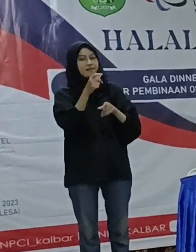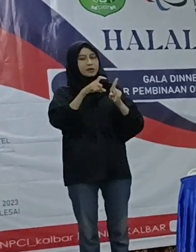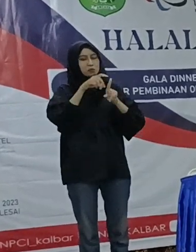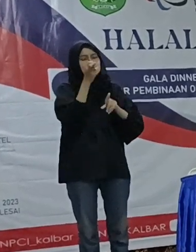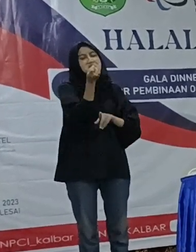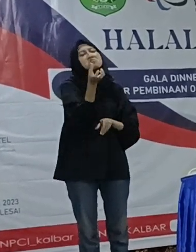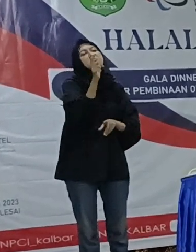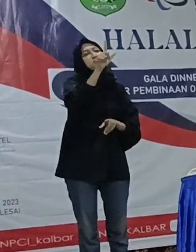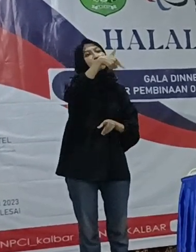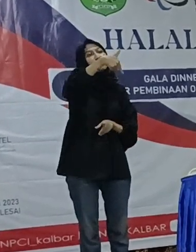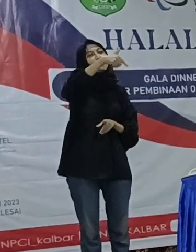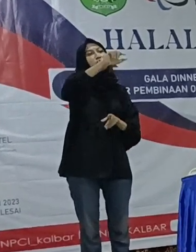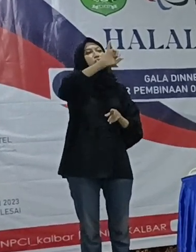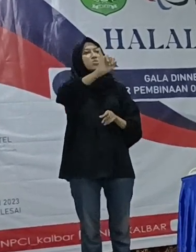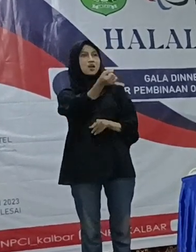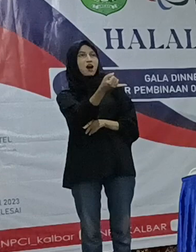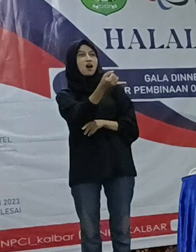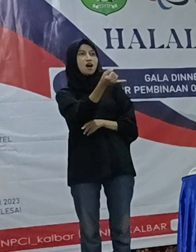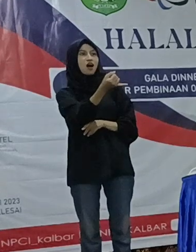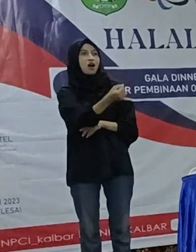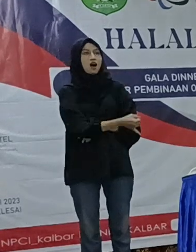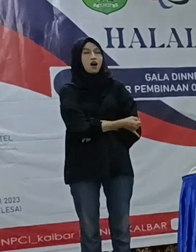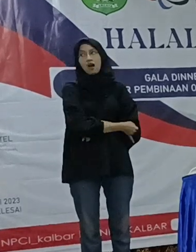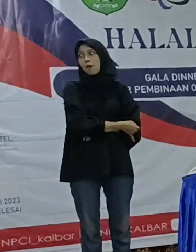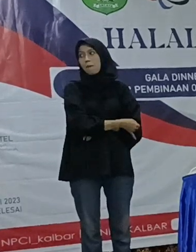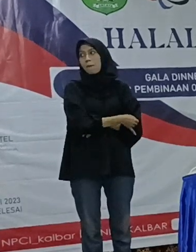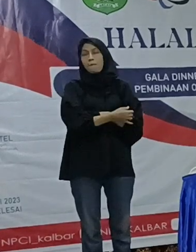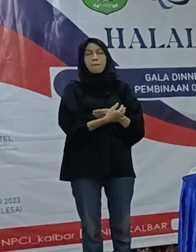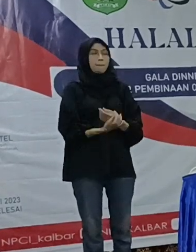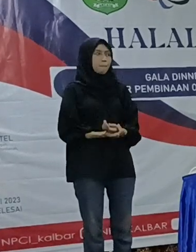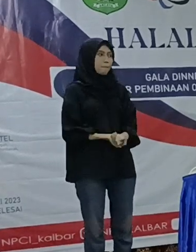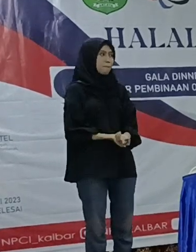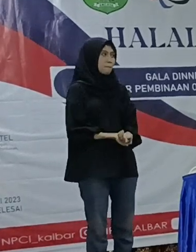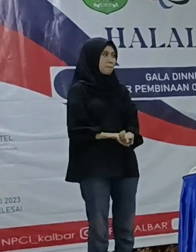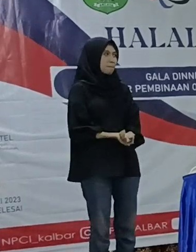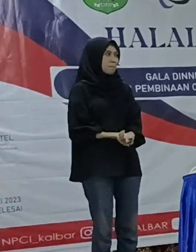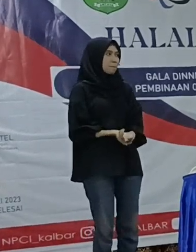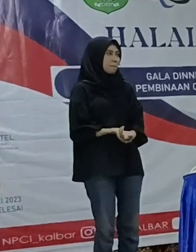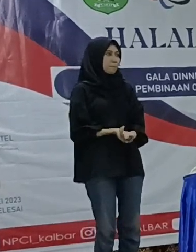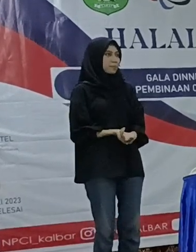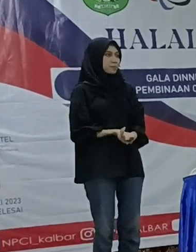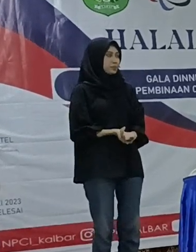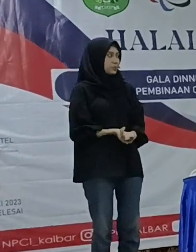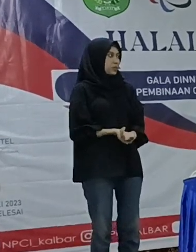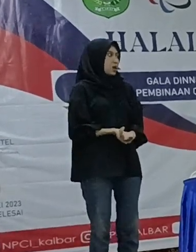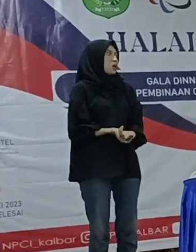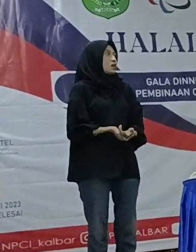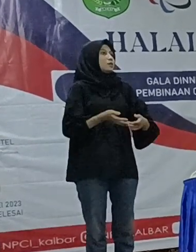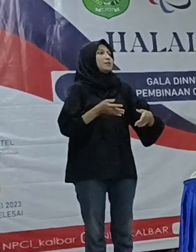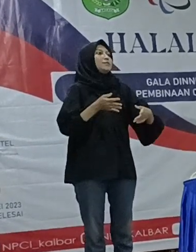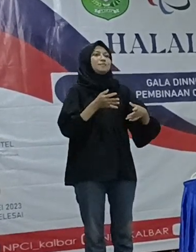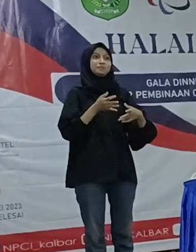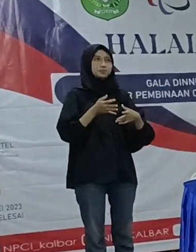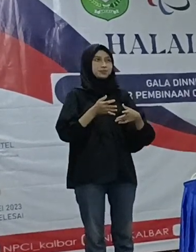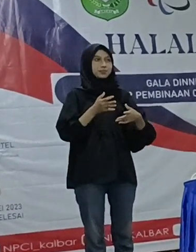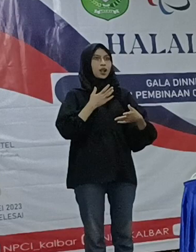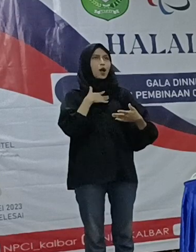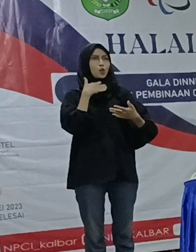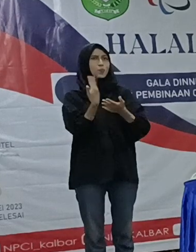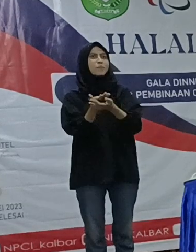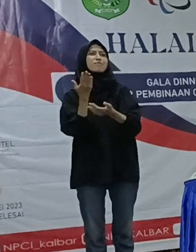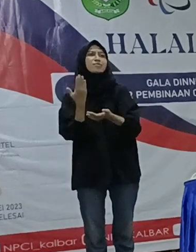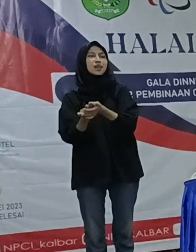sini. Jadi kita memang bersama ya, dan hal ini bisa kita lakukan secara. Saya minta Bapak